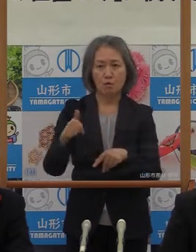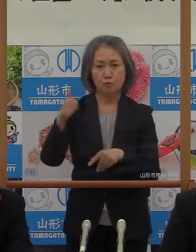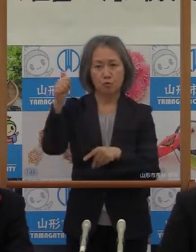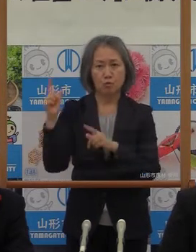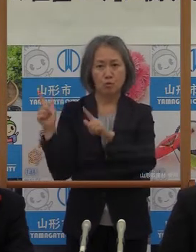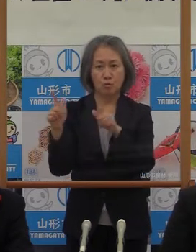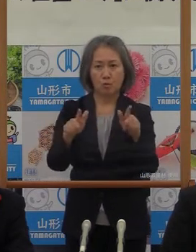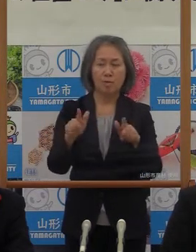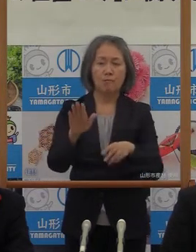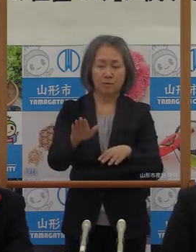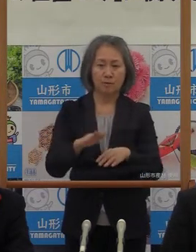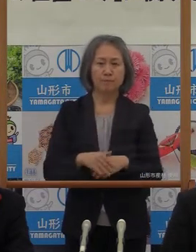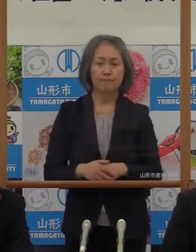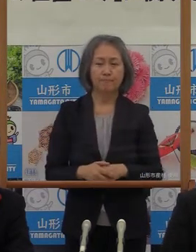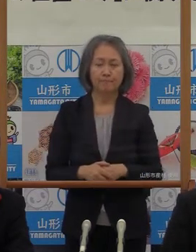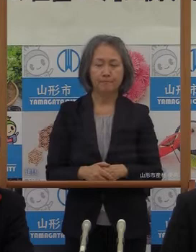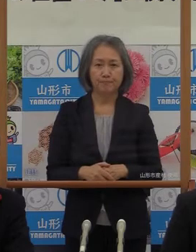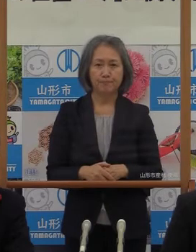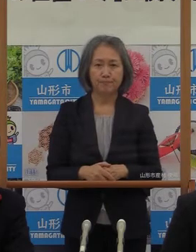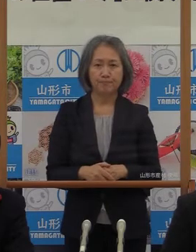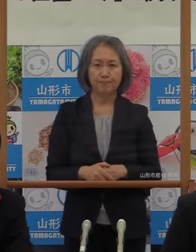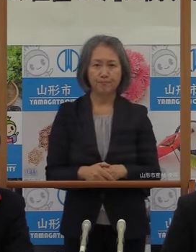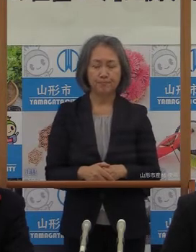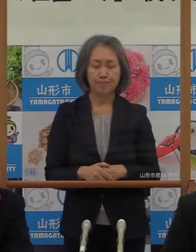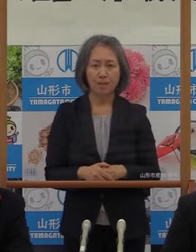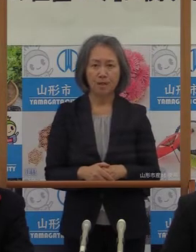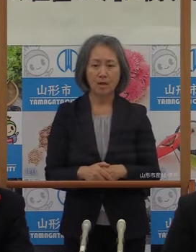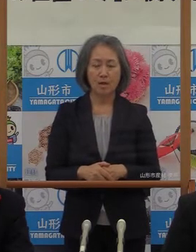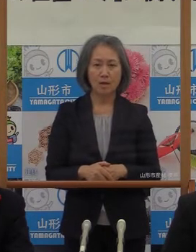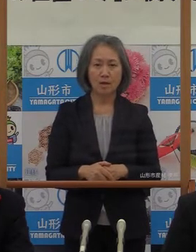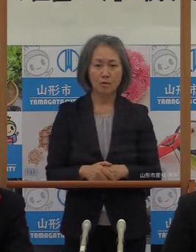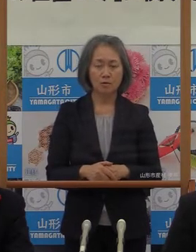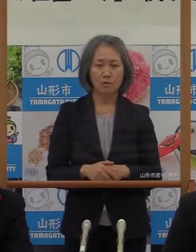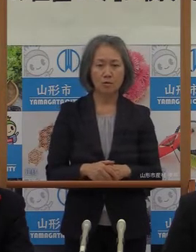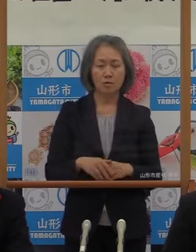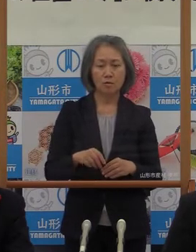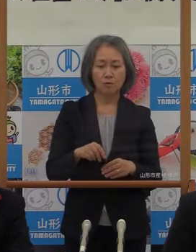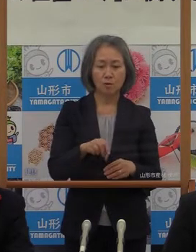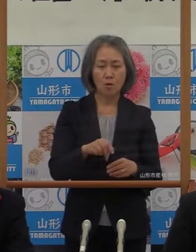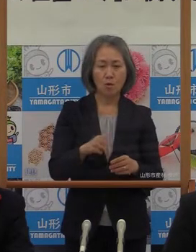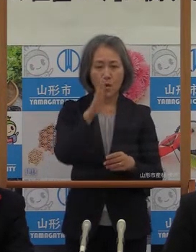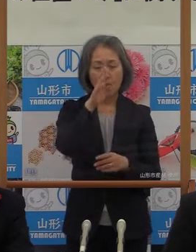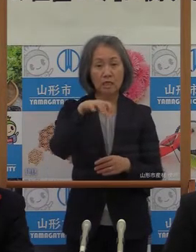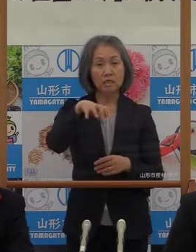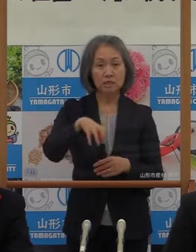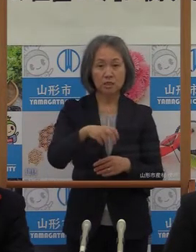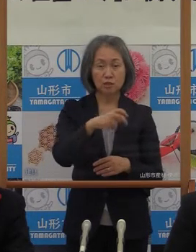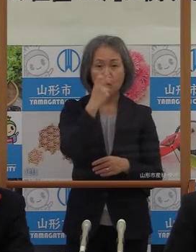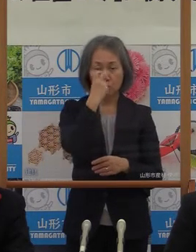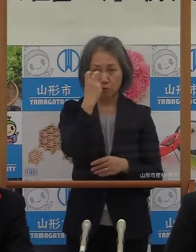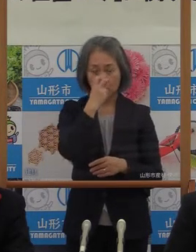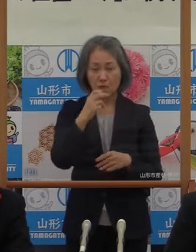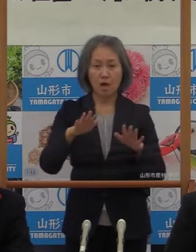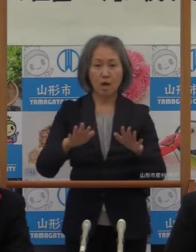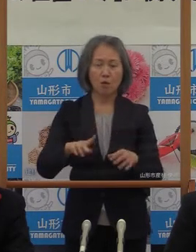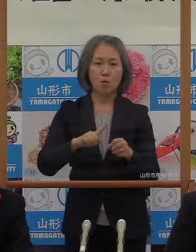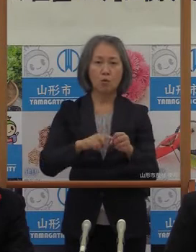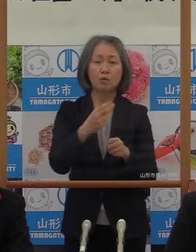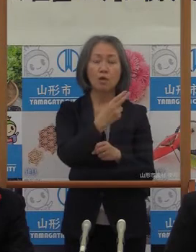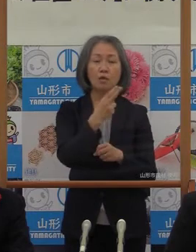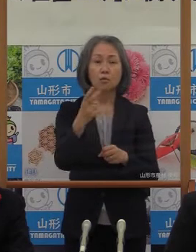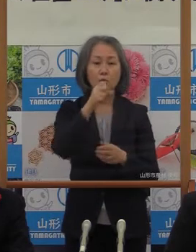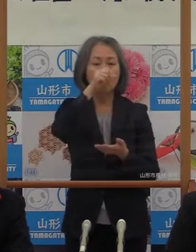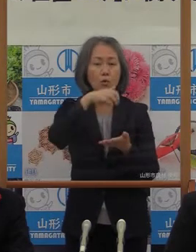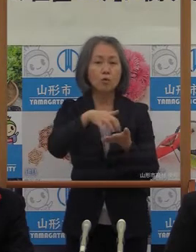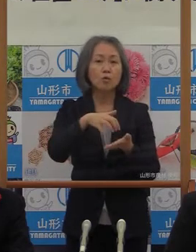はい、企画調整部長しています畑口と申します。サウンディング市場調査の、今年度 の、予算の